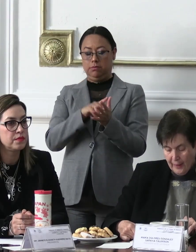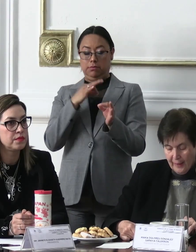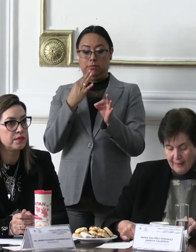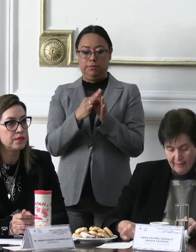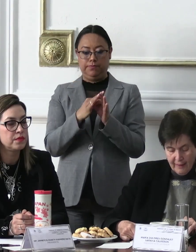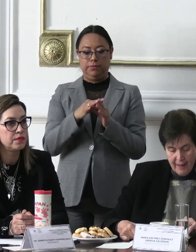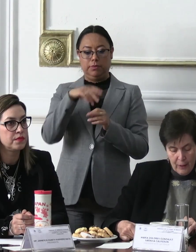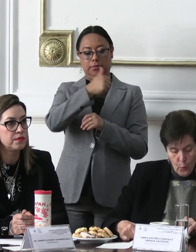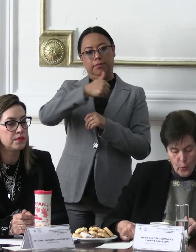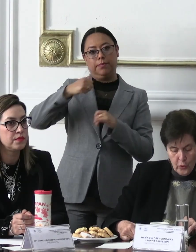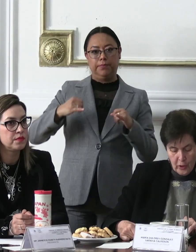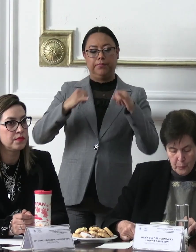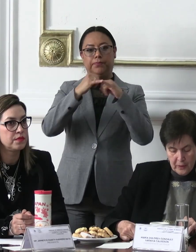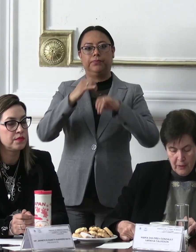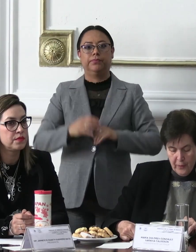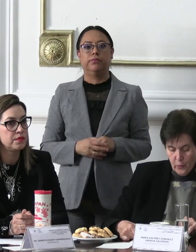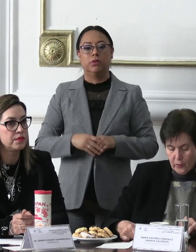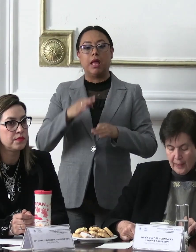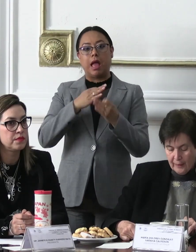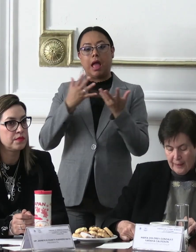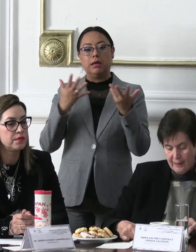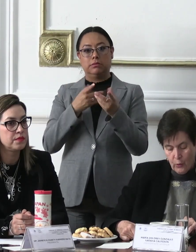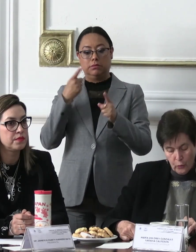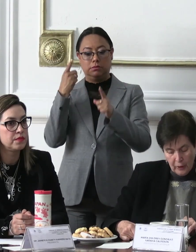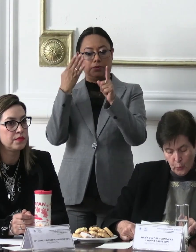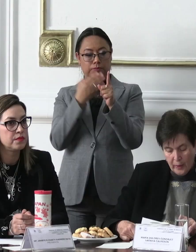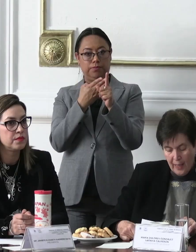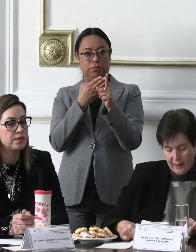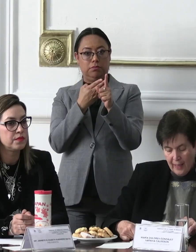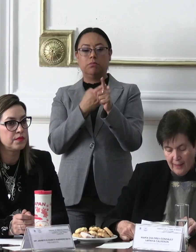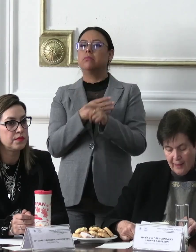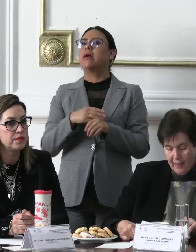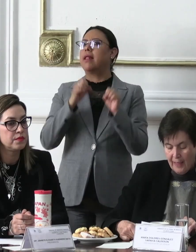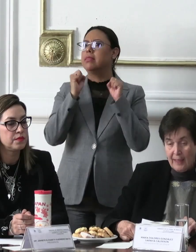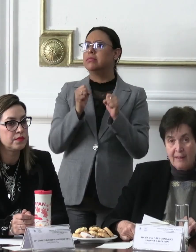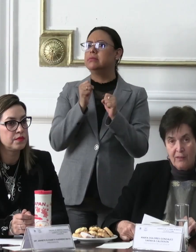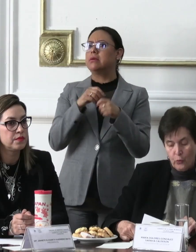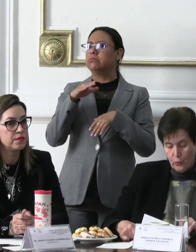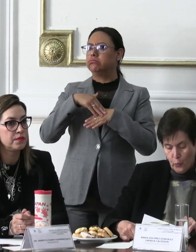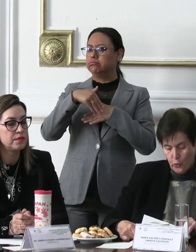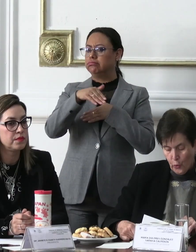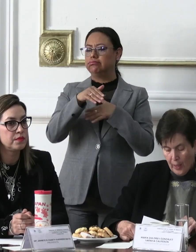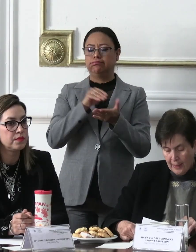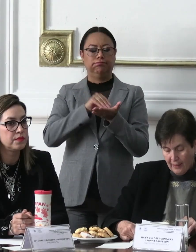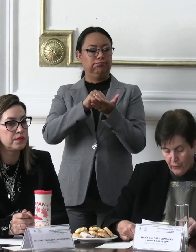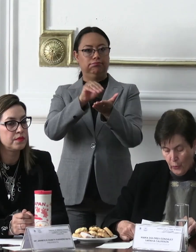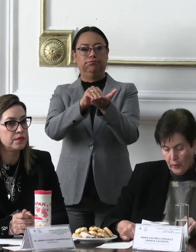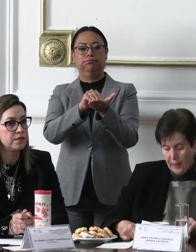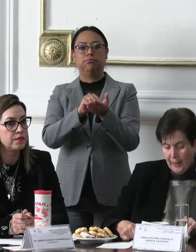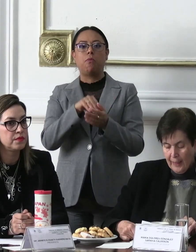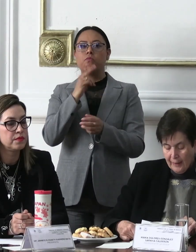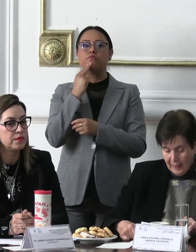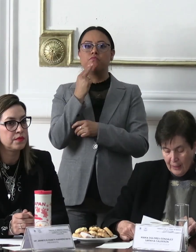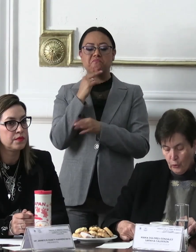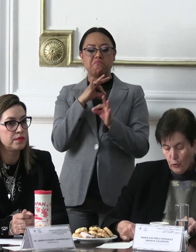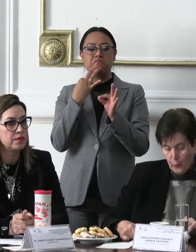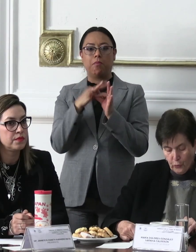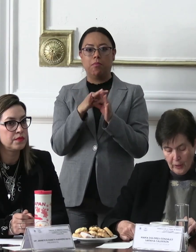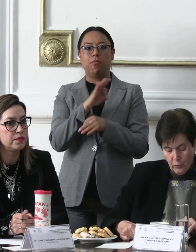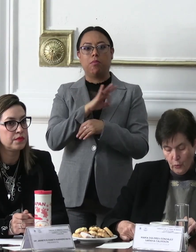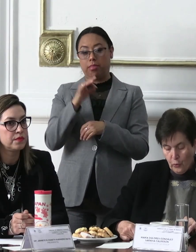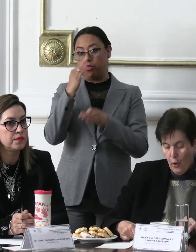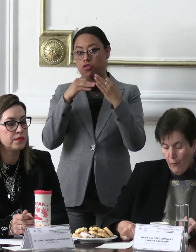institucional. Destinar recursos específicos garantiza continuidad, calidad e institucionalización de